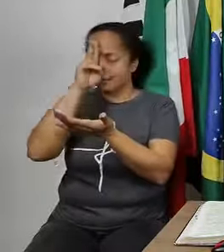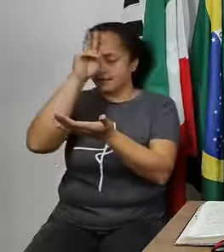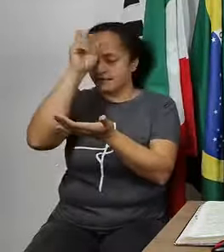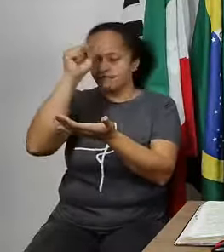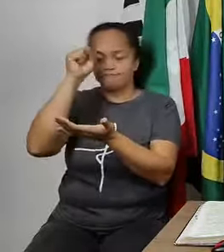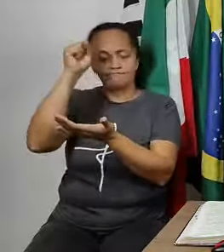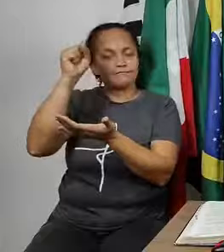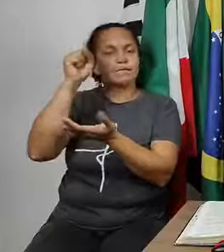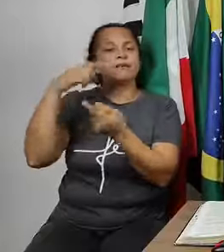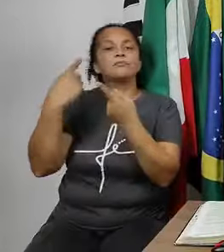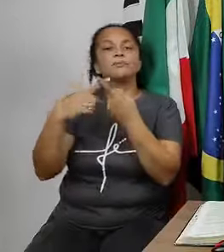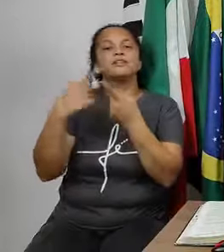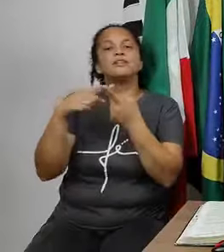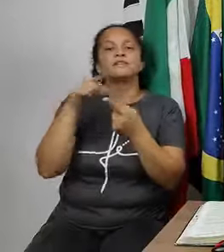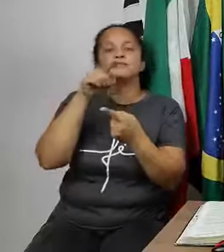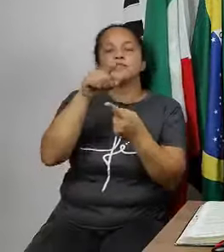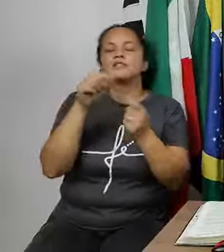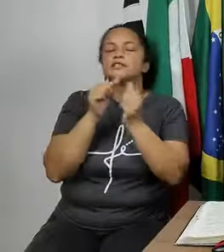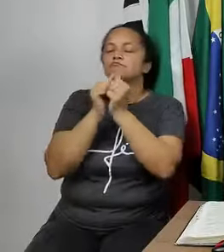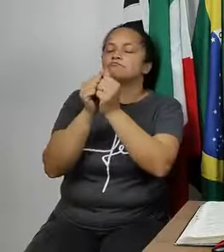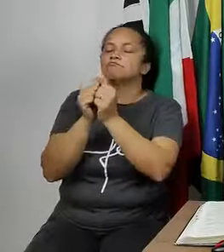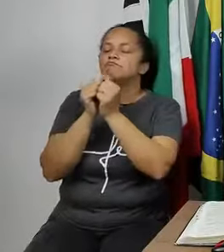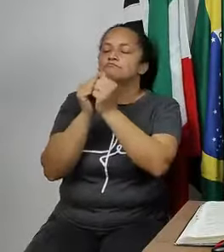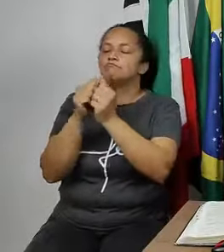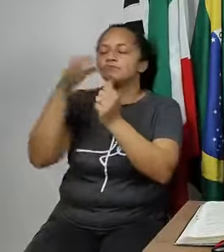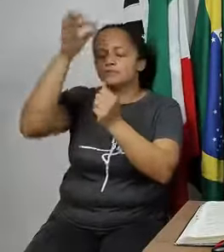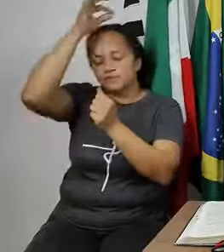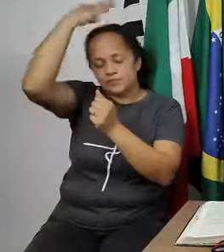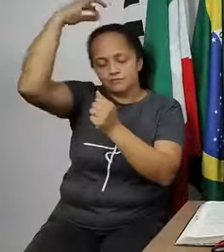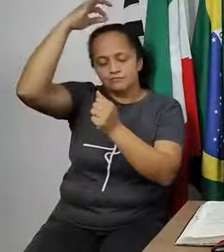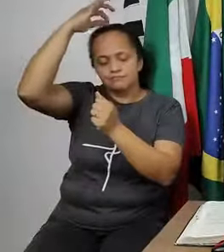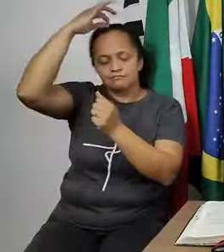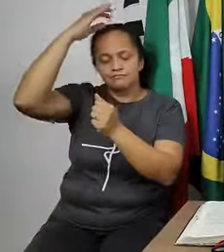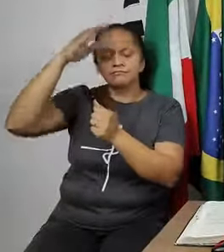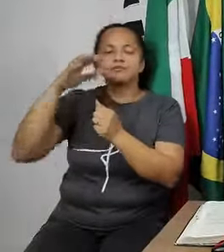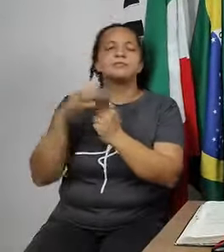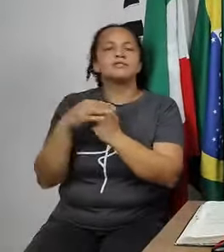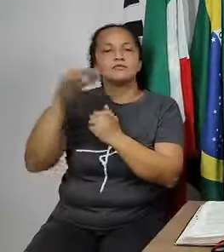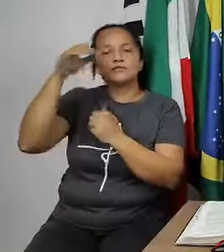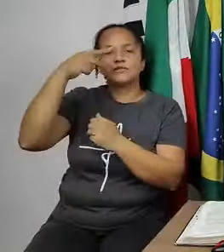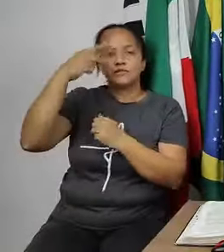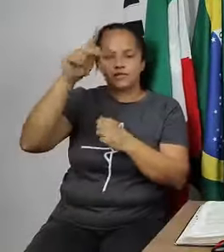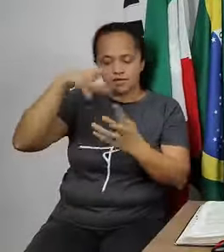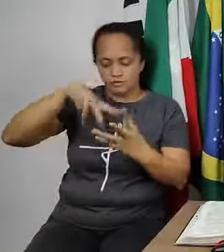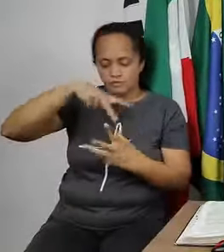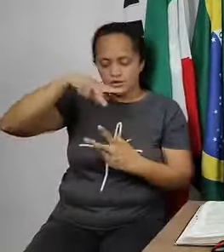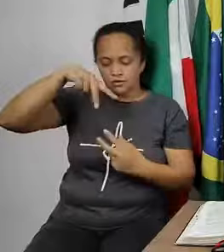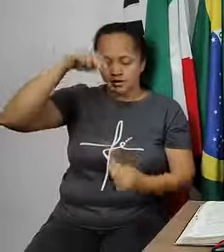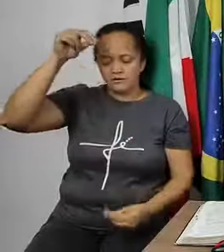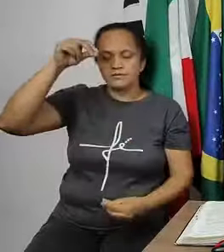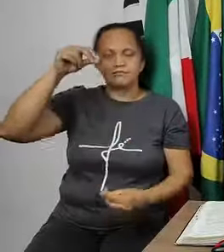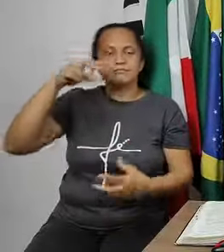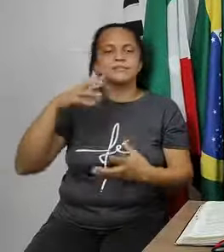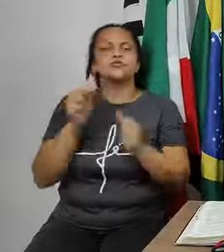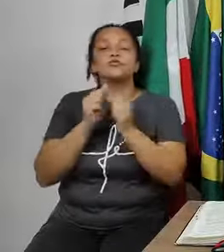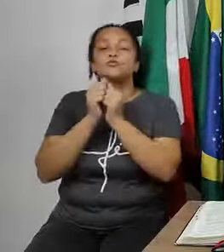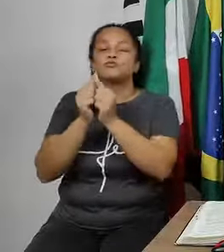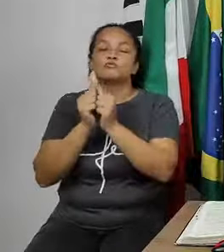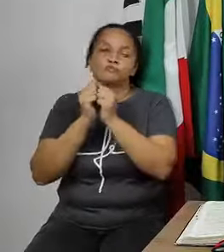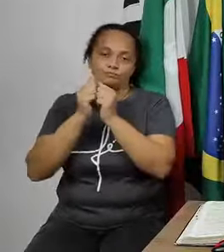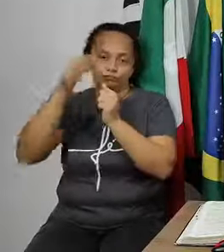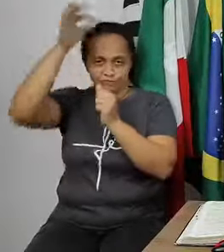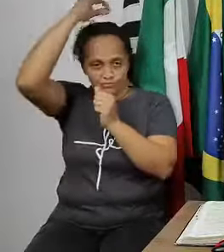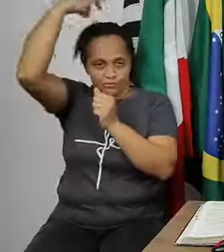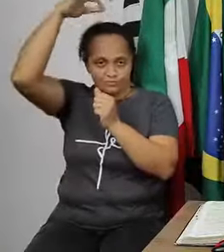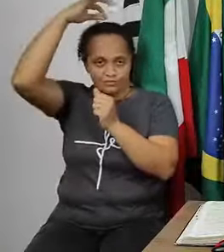ora mistérios com o Espírito Santo. Mistérios, o teu espírito ora mistérios com o